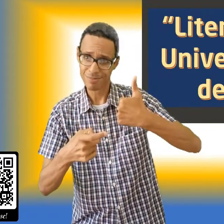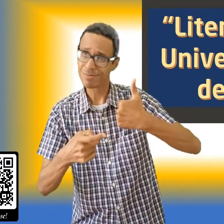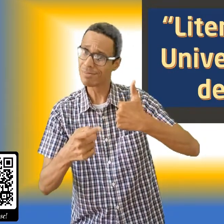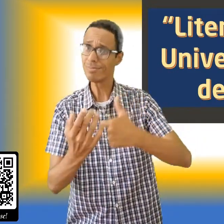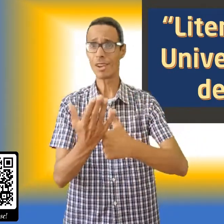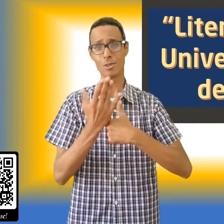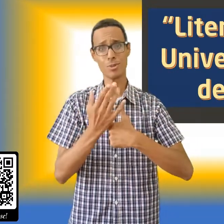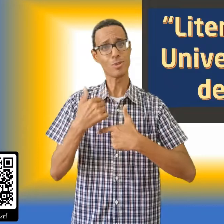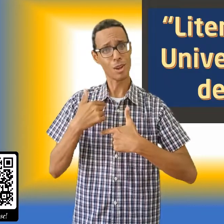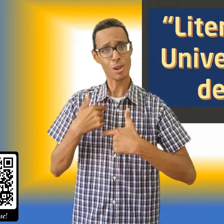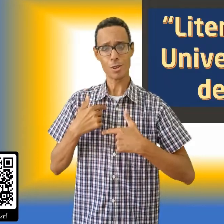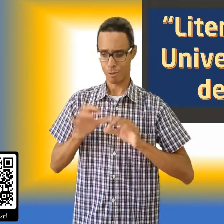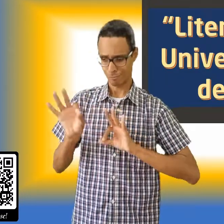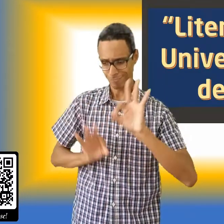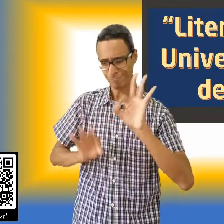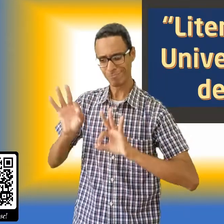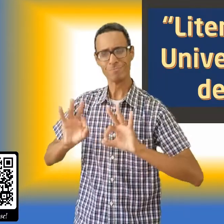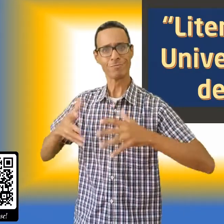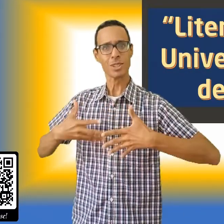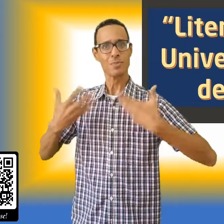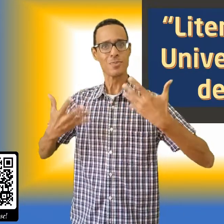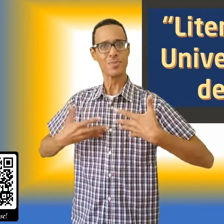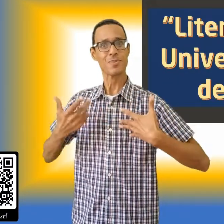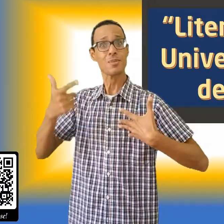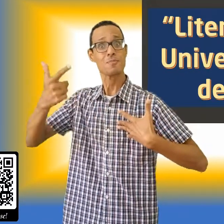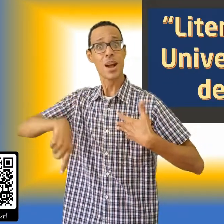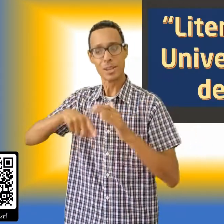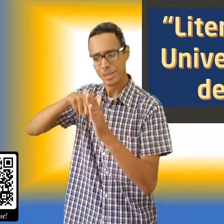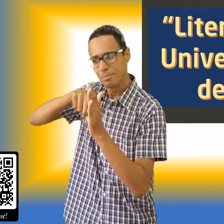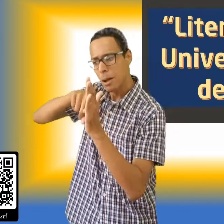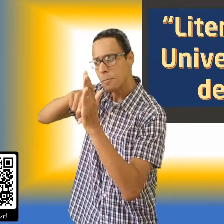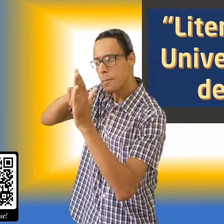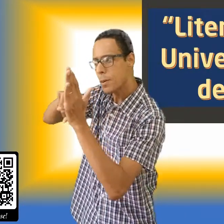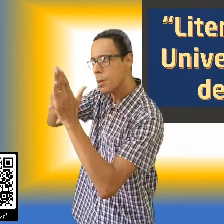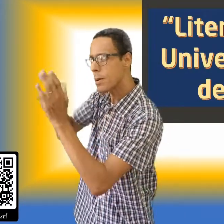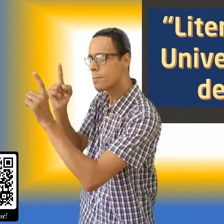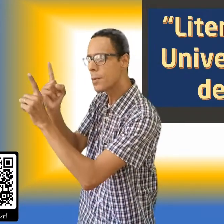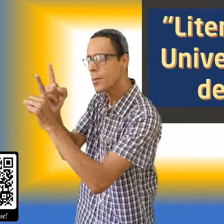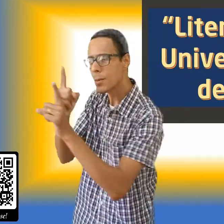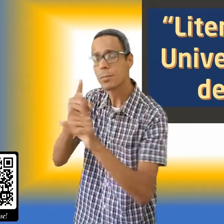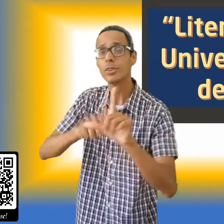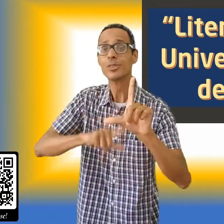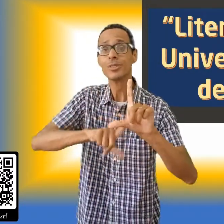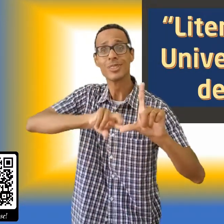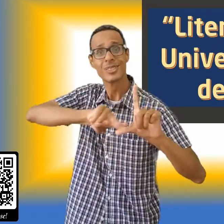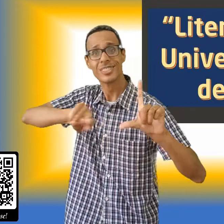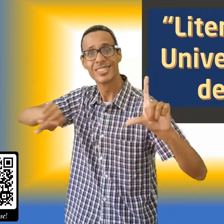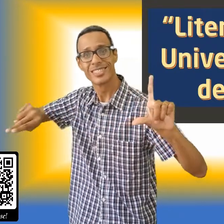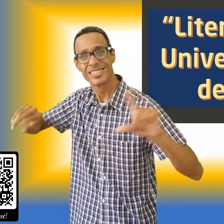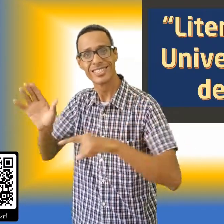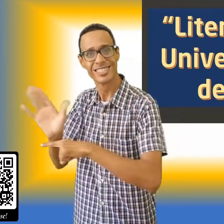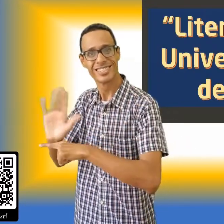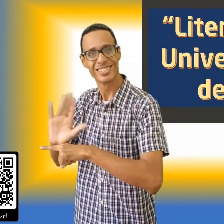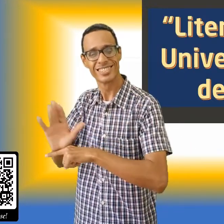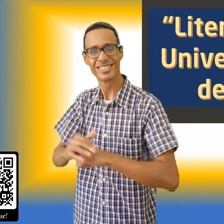fez, clique no joinha e me ajude a aquecer ainda mais a pesquisa e a produção de novas